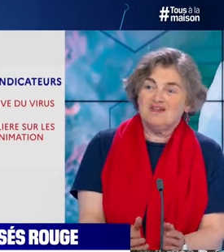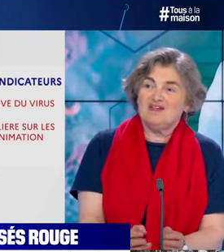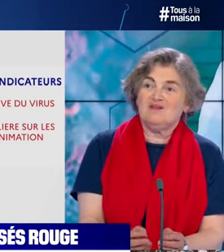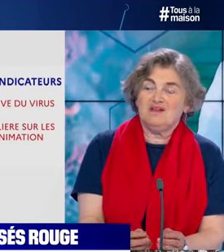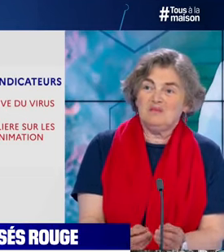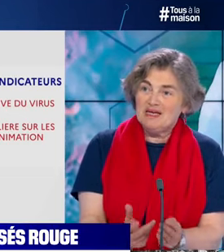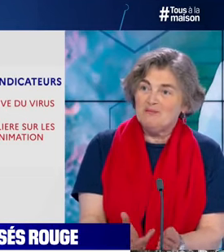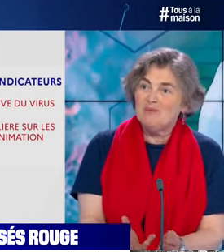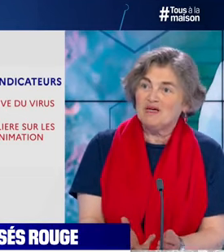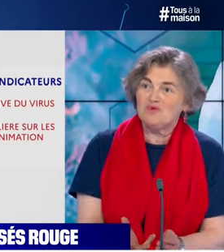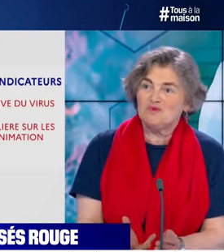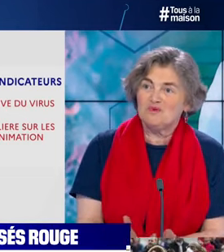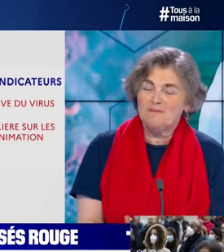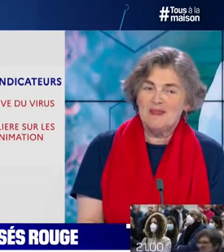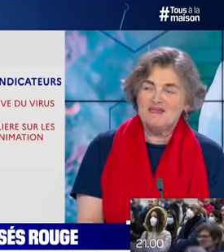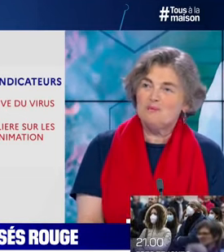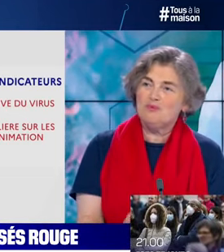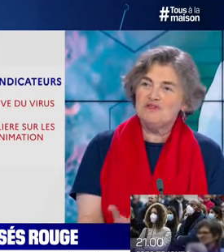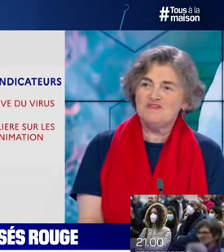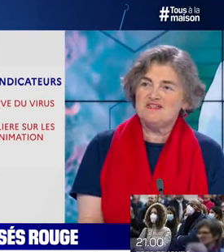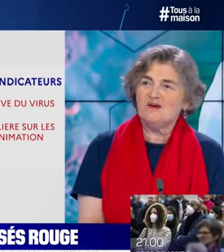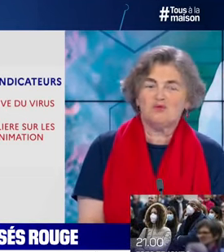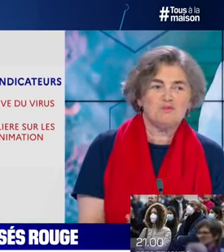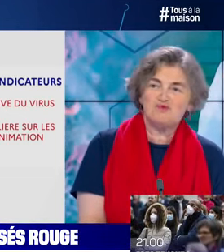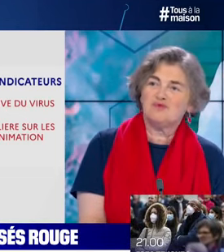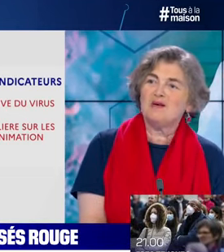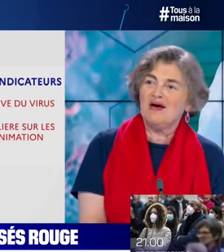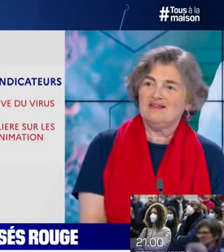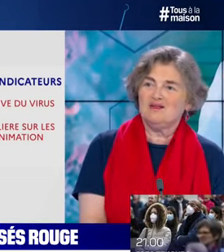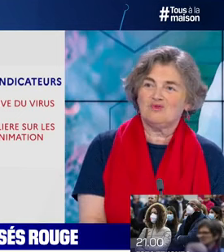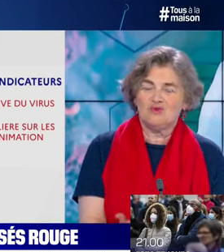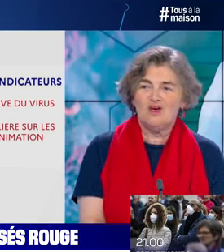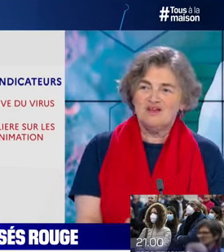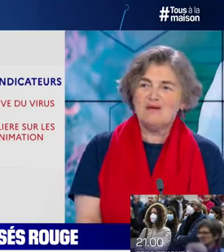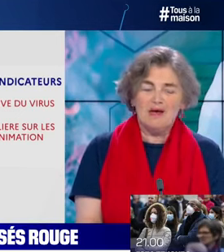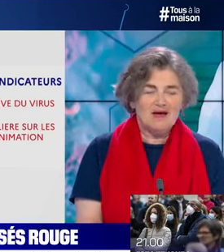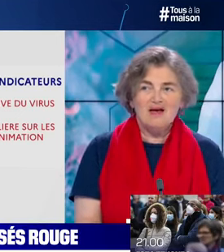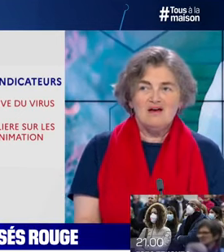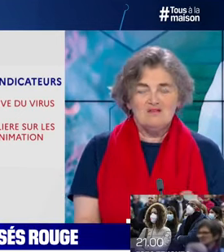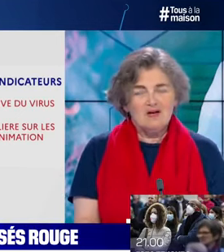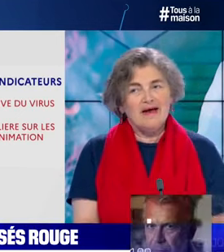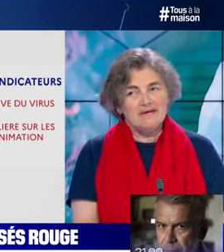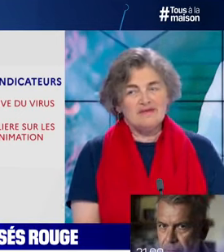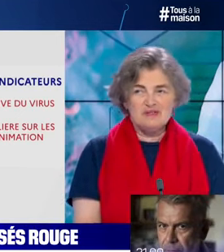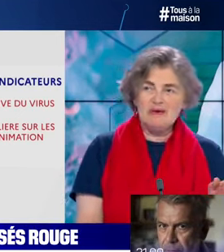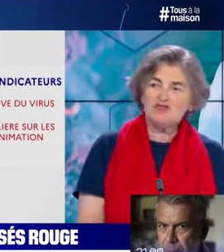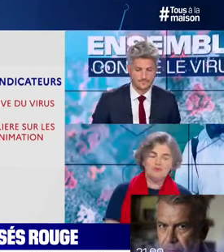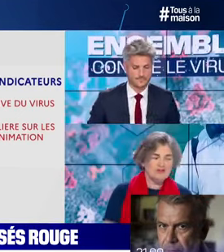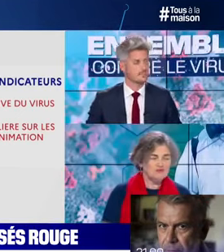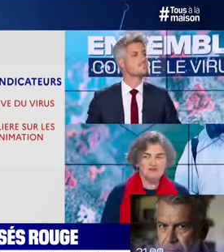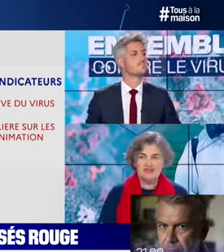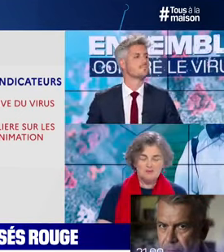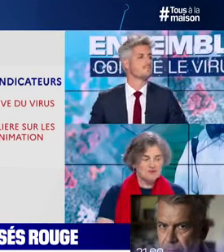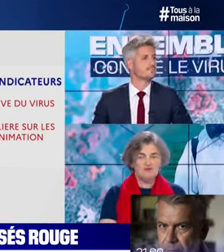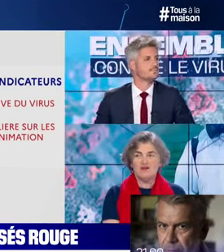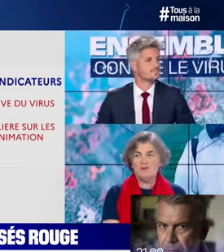fait qu'ils prennent les mêmes précautions. Et c'est plus difficile quand on pense qu'on est épargné. Donc, être en vert, c'est pas le coup d'envoi à l'après, quoi. C'est pas un championnat